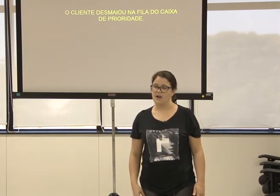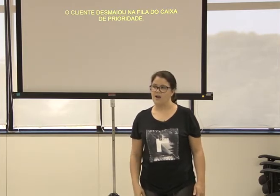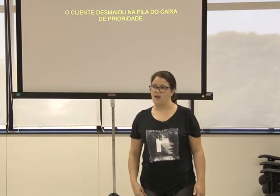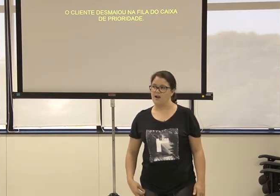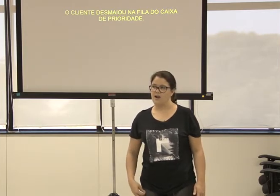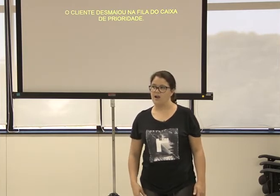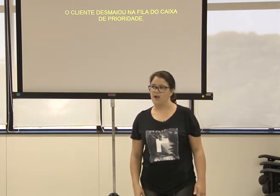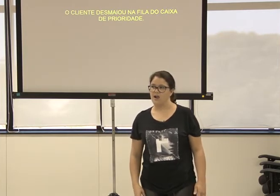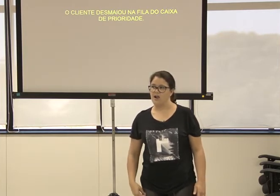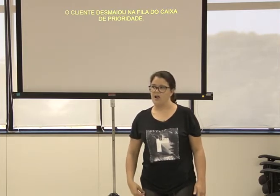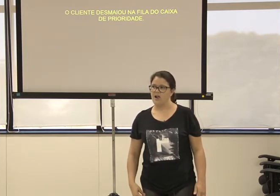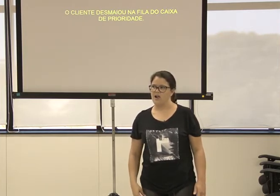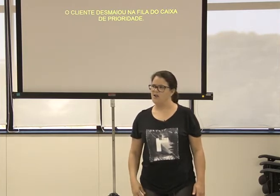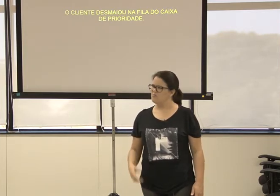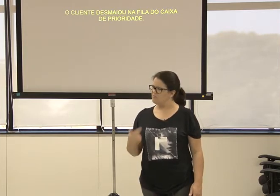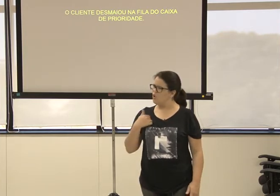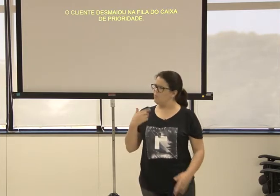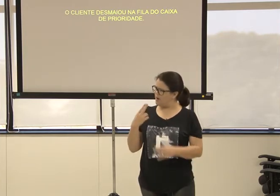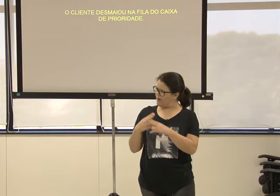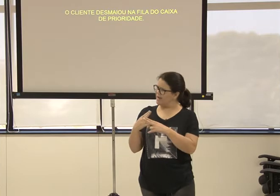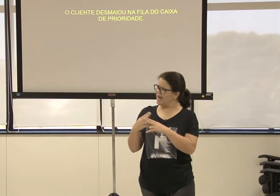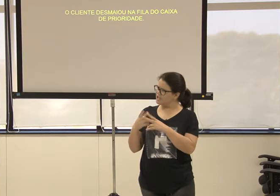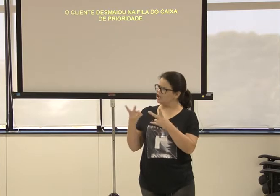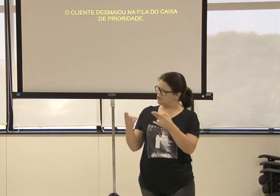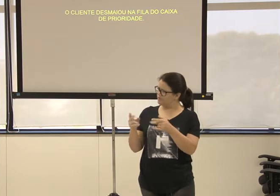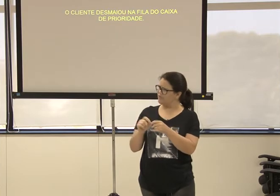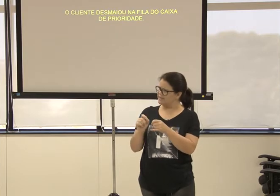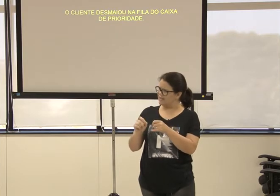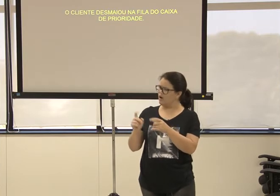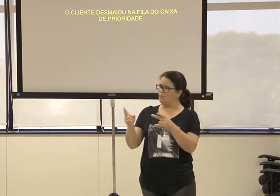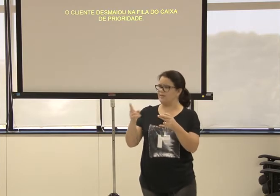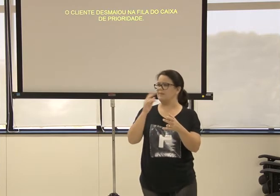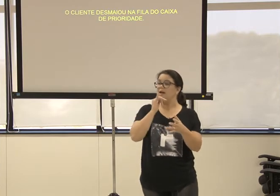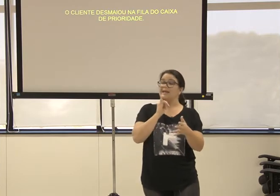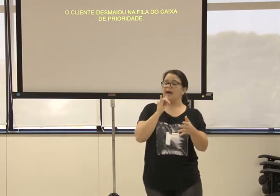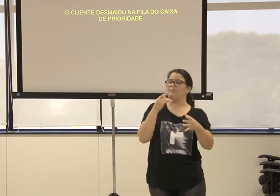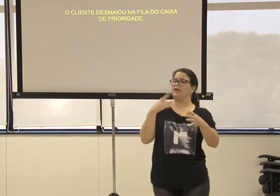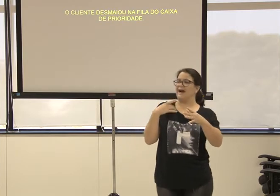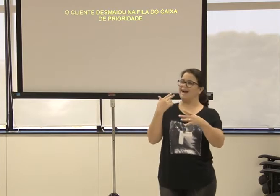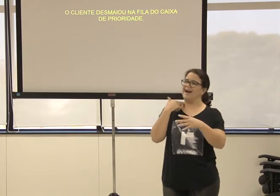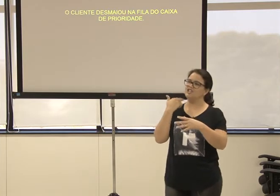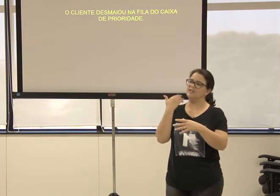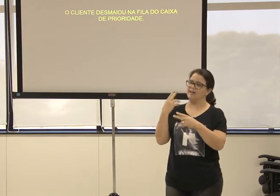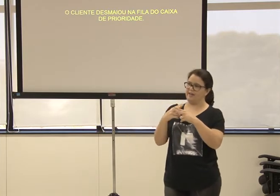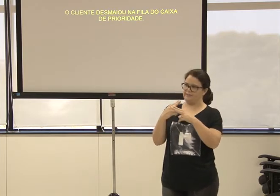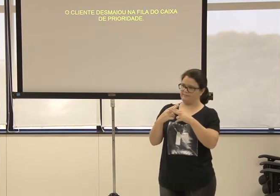que presta. O meu é caixa, eu tive que fazer igual. Por exemplo, é porque a caixa tem